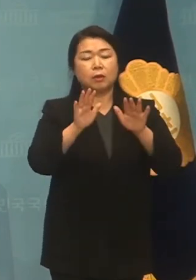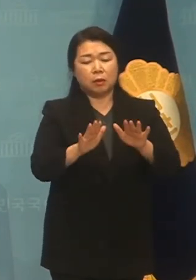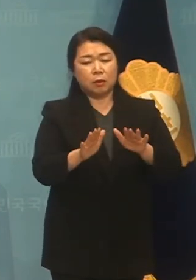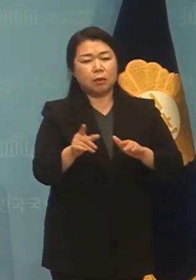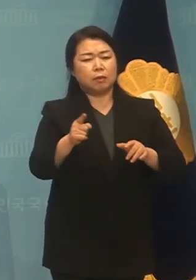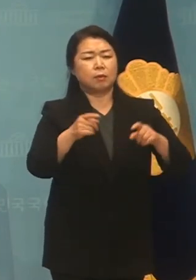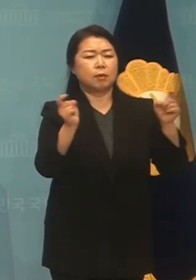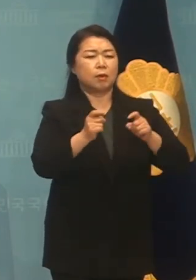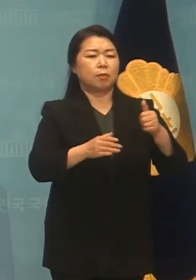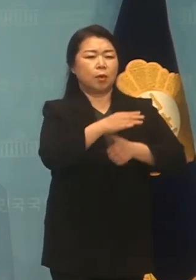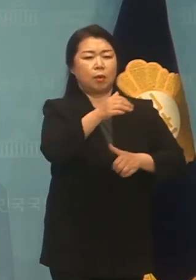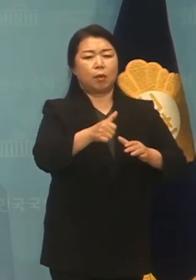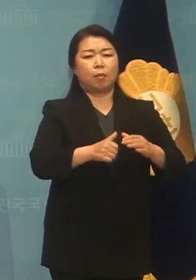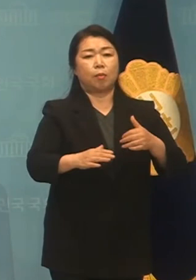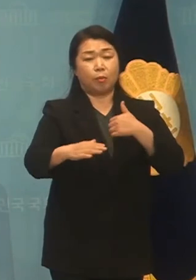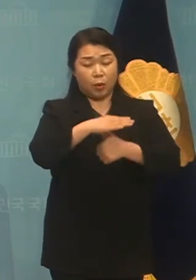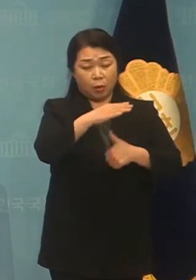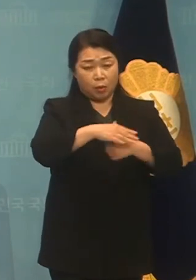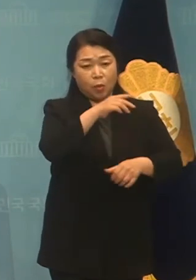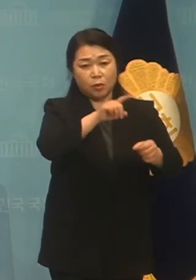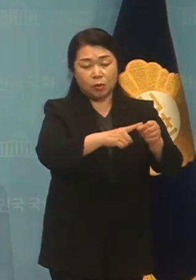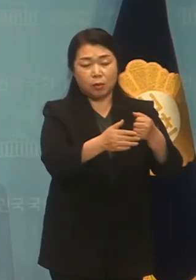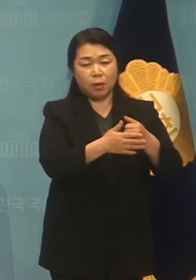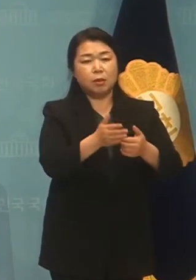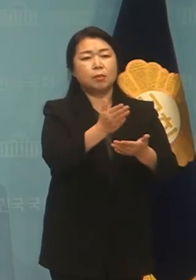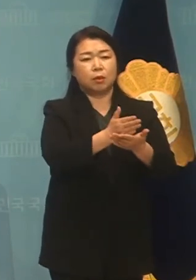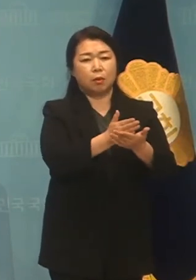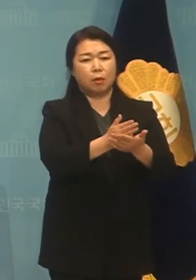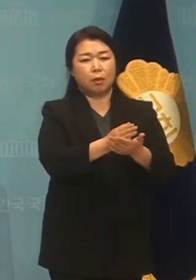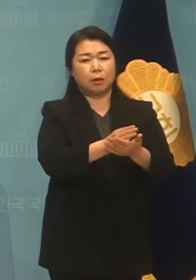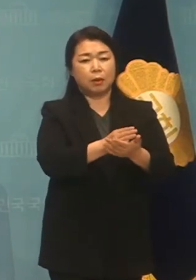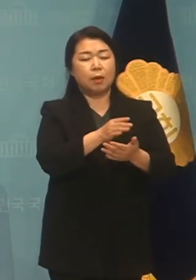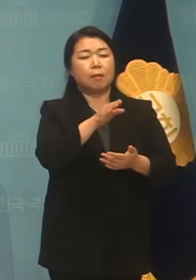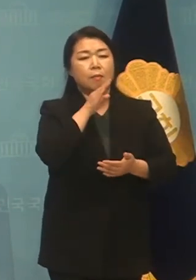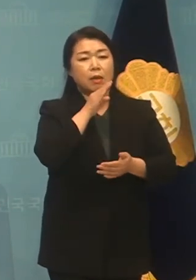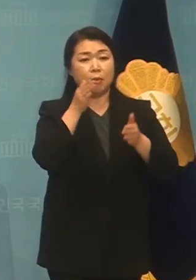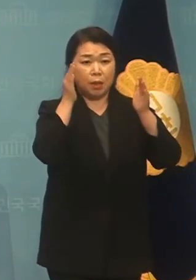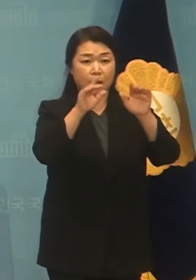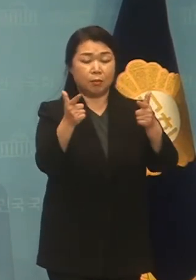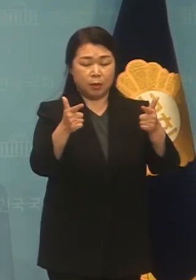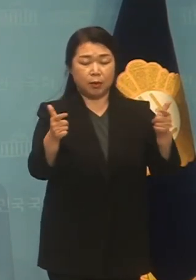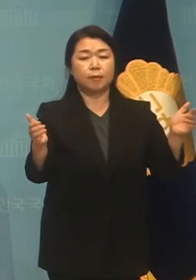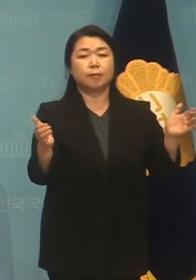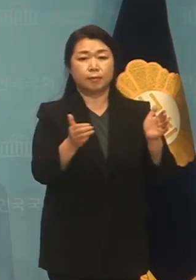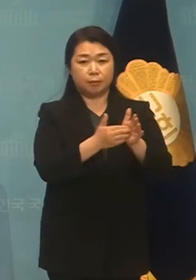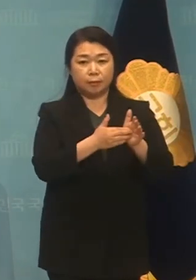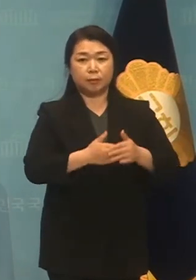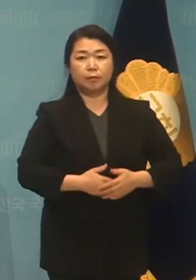다분히 정쟁적이다. 그리고 이게 결코 바람직한 건 아니다라는 말씀을 드렸습니다. 이상입니다.